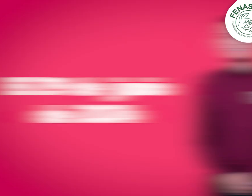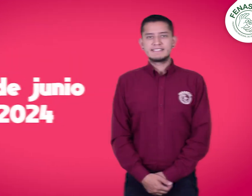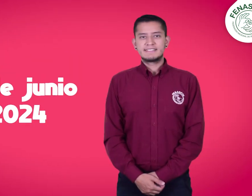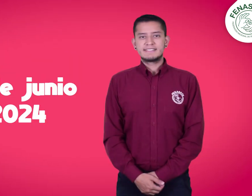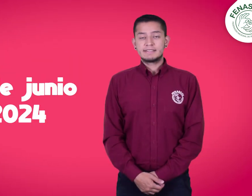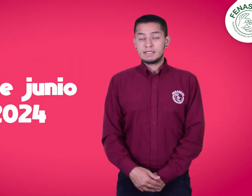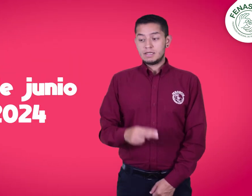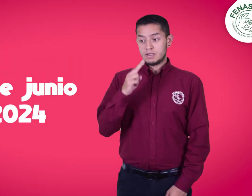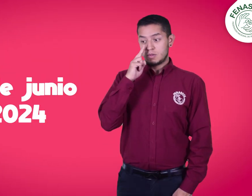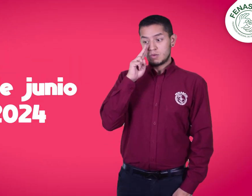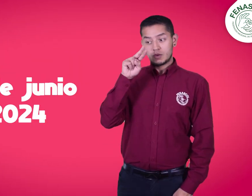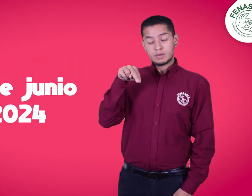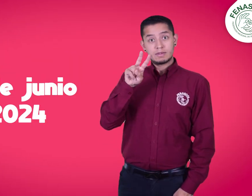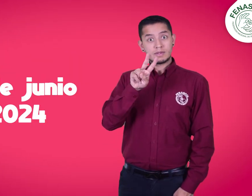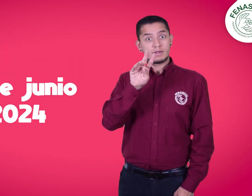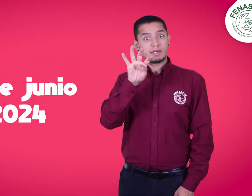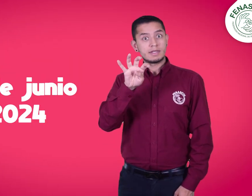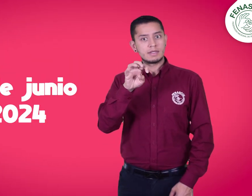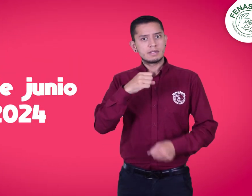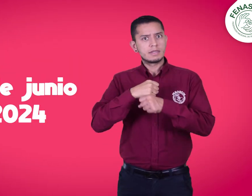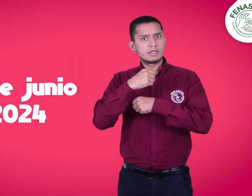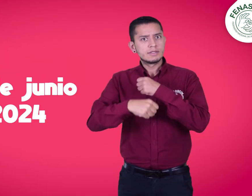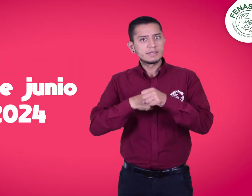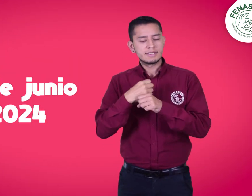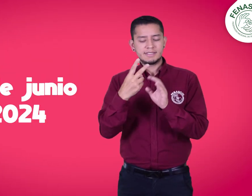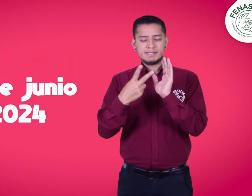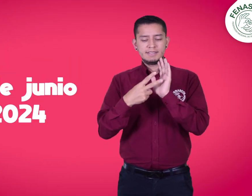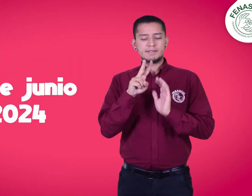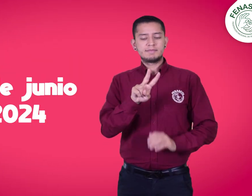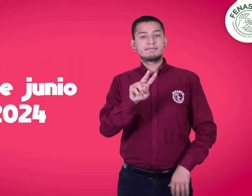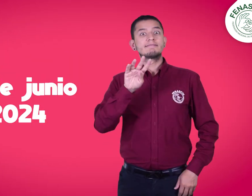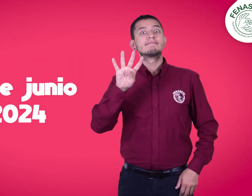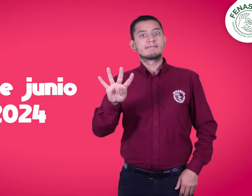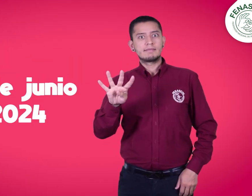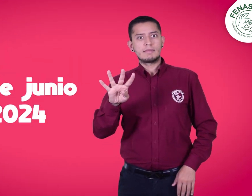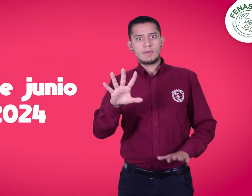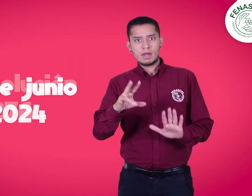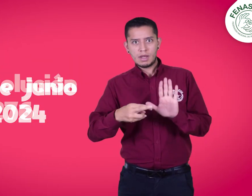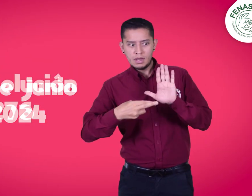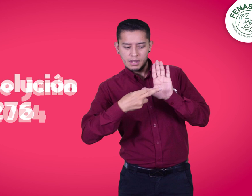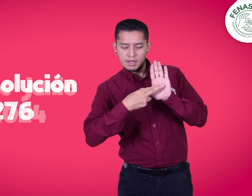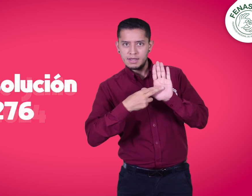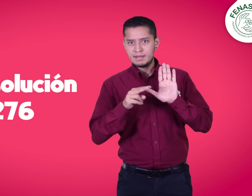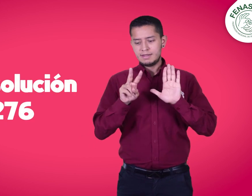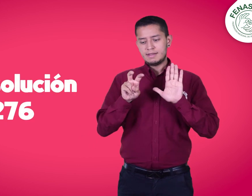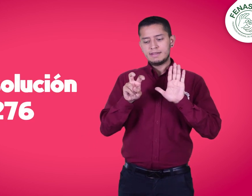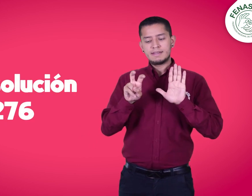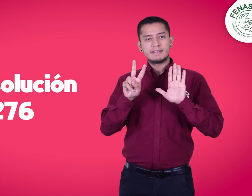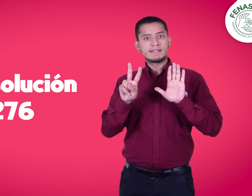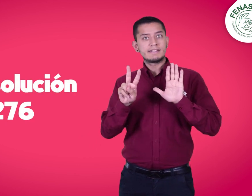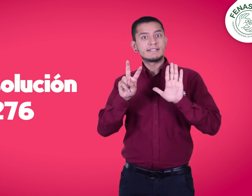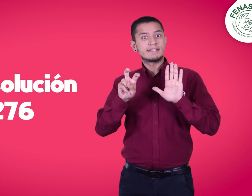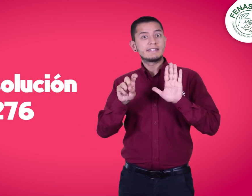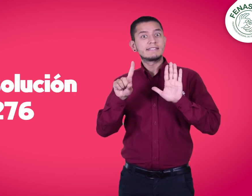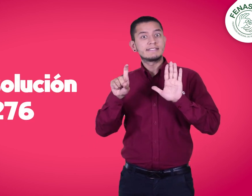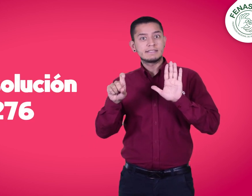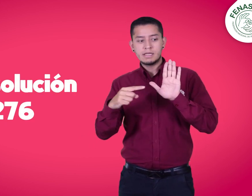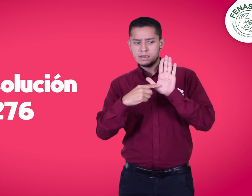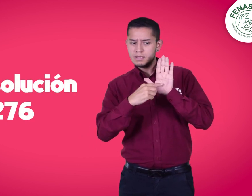cinco lo que establece la resolución 7276 empieza a regir desde el 29 de junio de